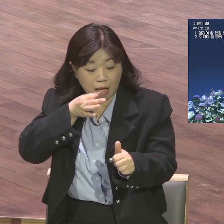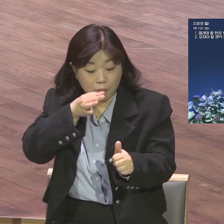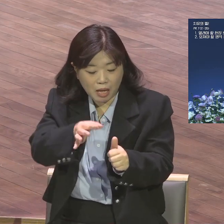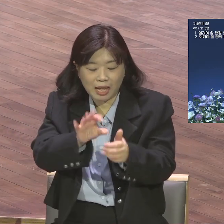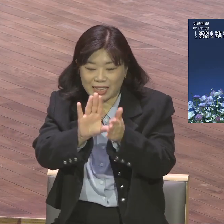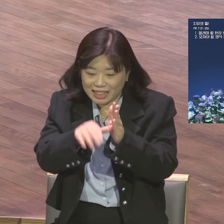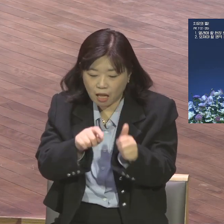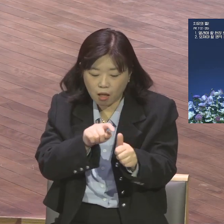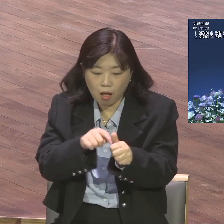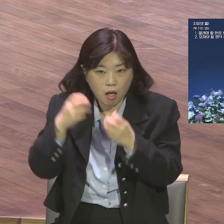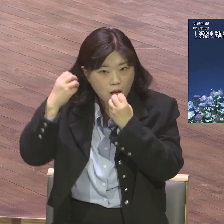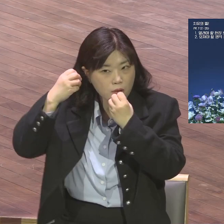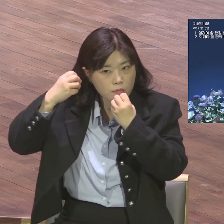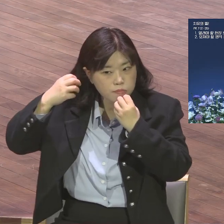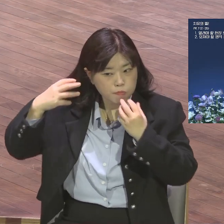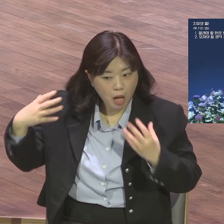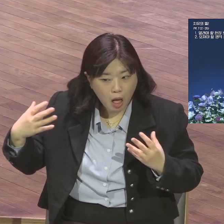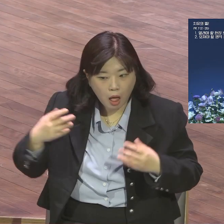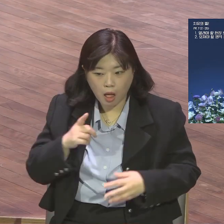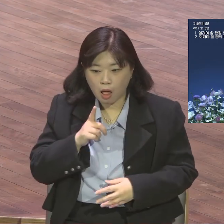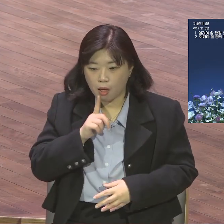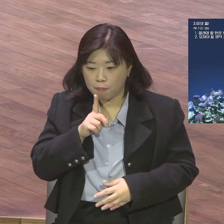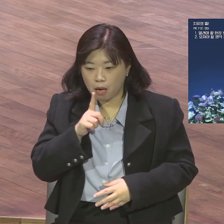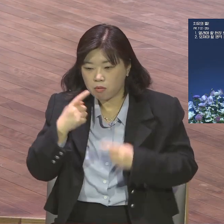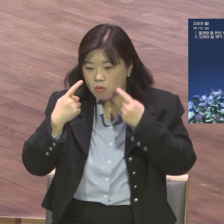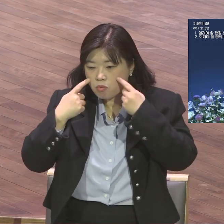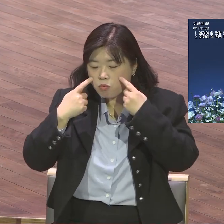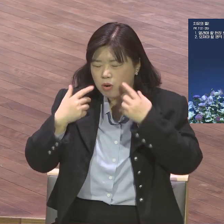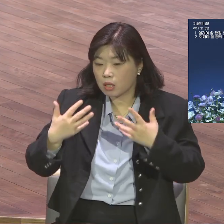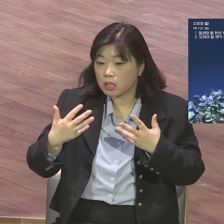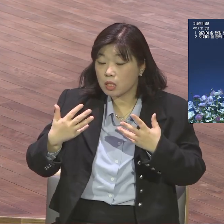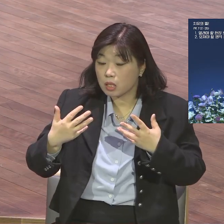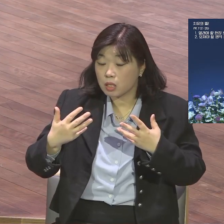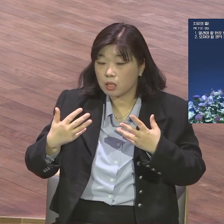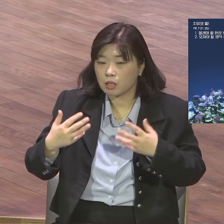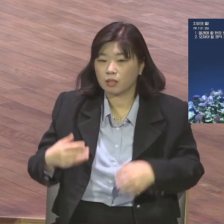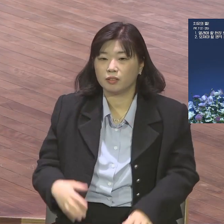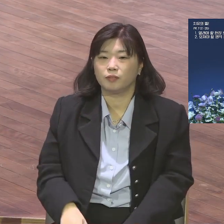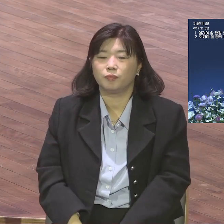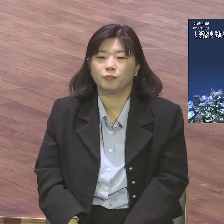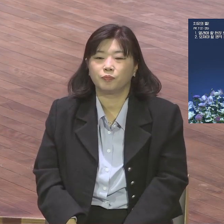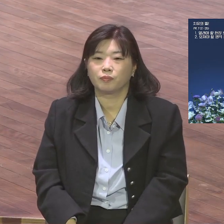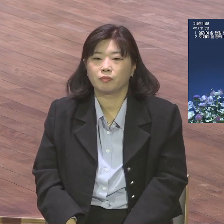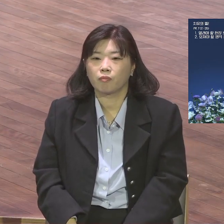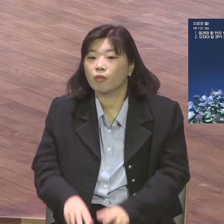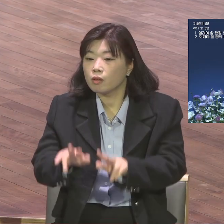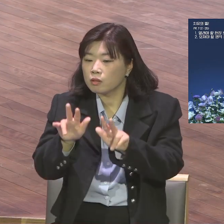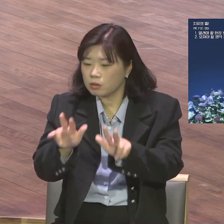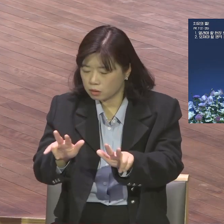말이 분명해졌더라. 지금 또 에바다